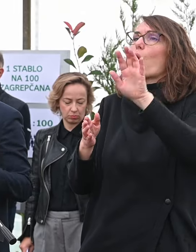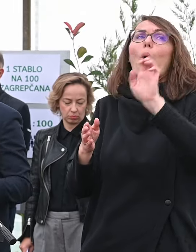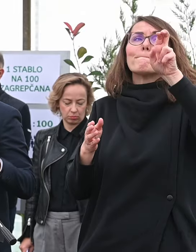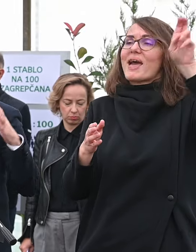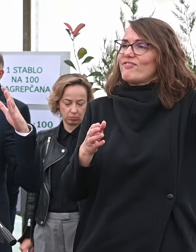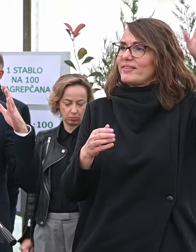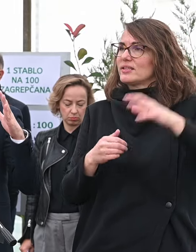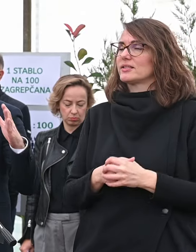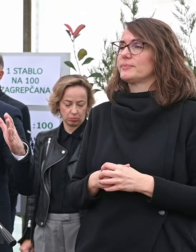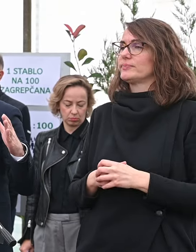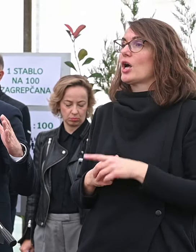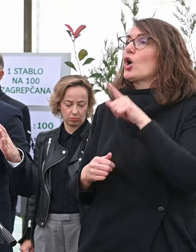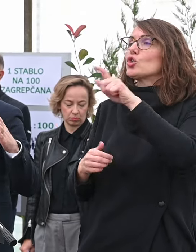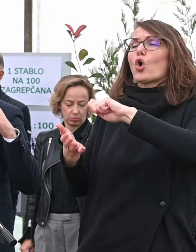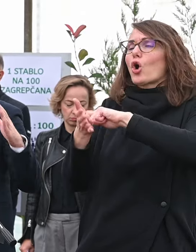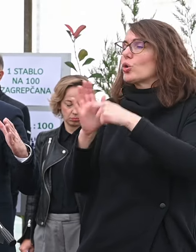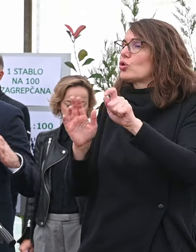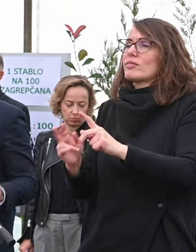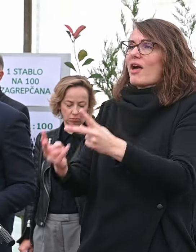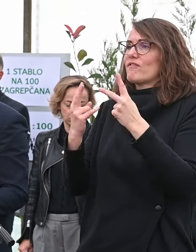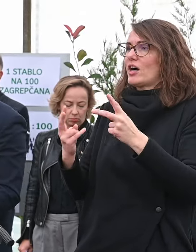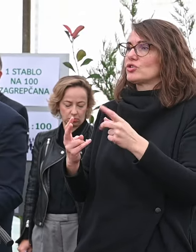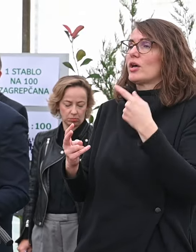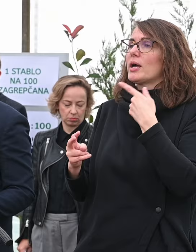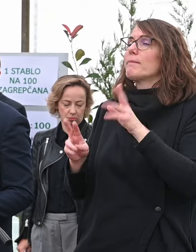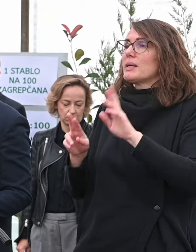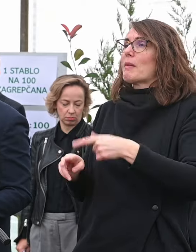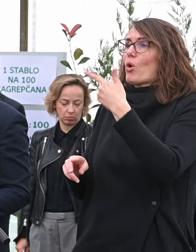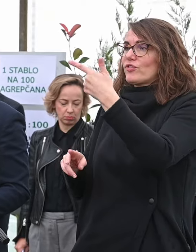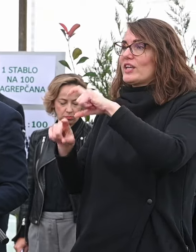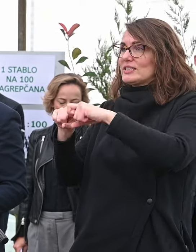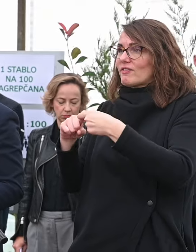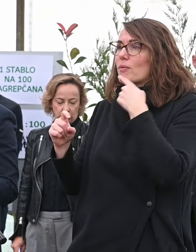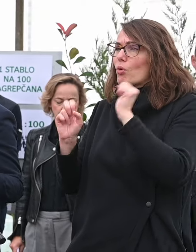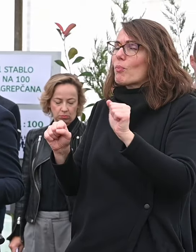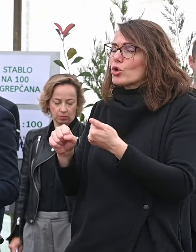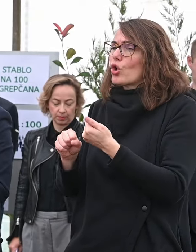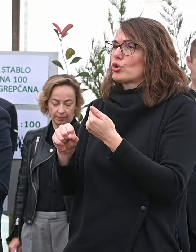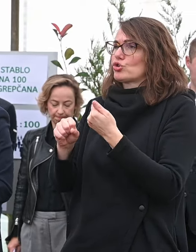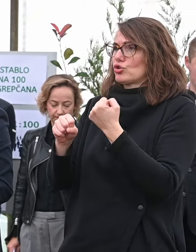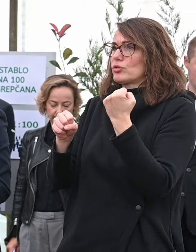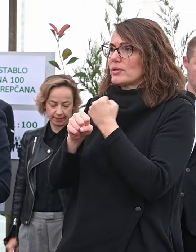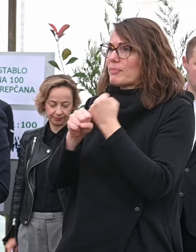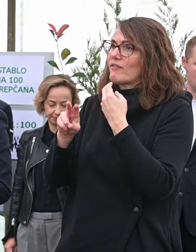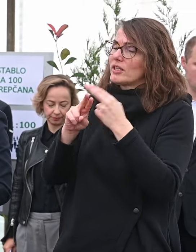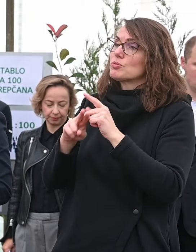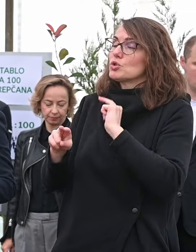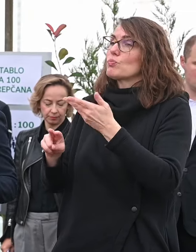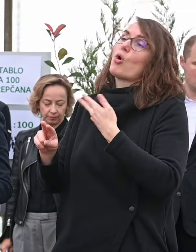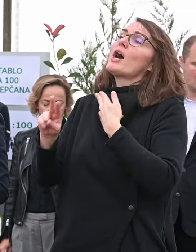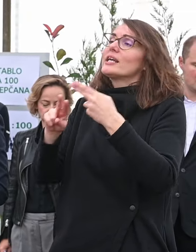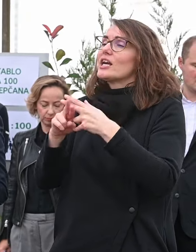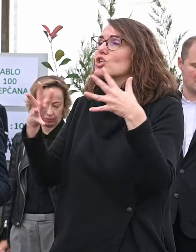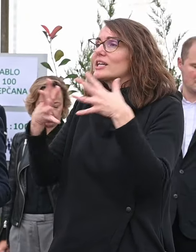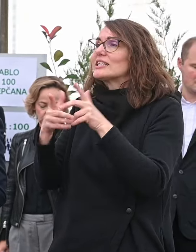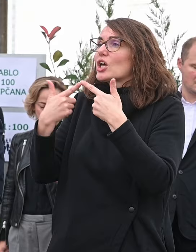Znači tu, to je ključno i na tome najviše radimo, imamo dvije stvari koje još trebamo raščistiti, većinu građanskih dozvola smo